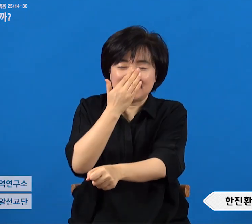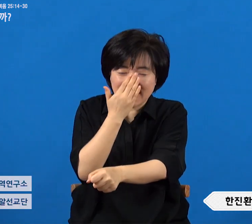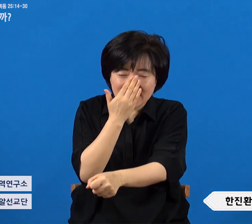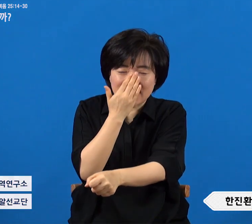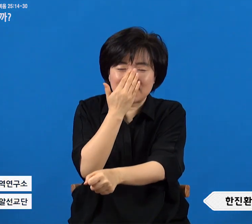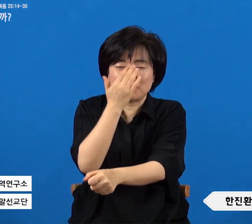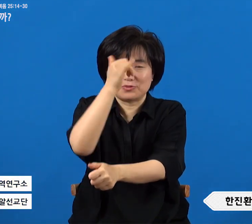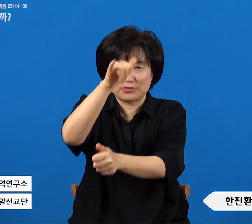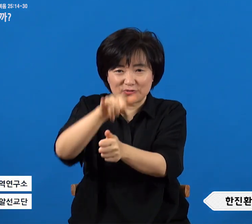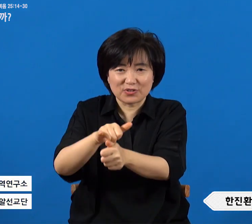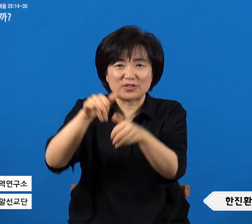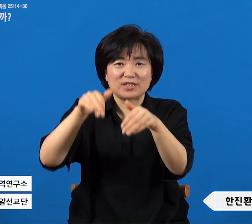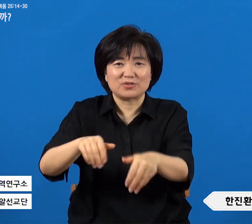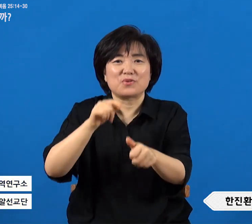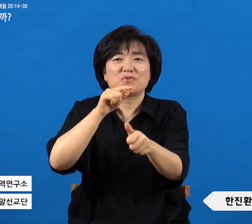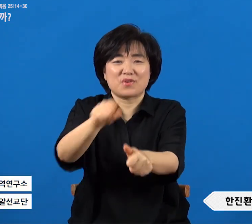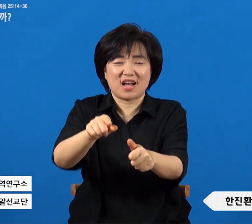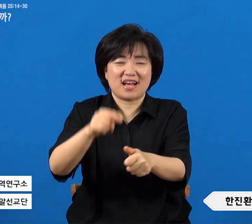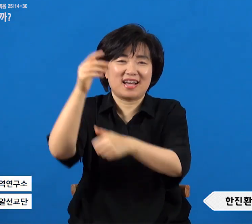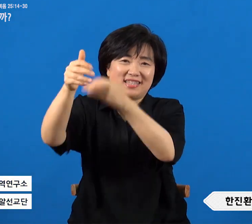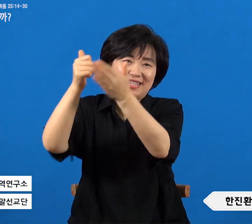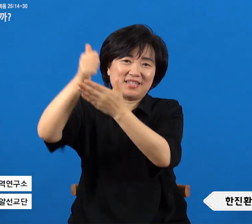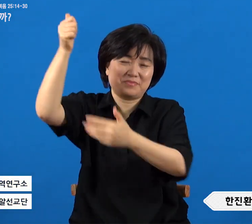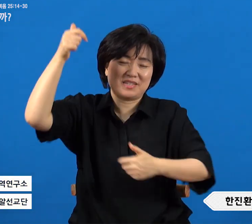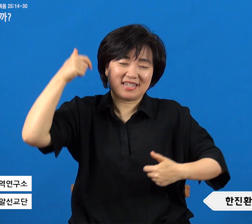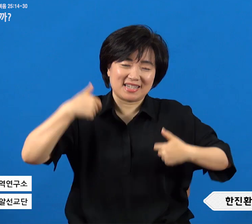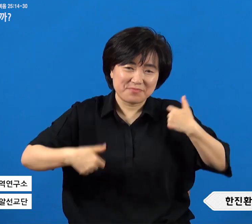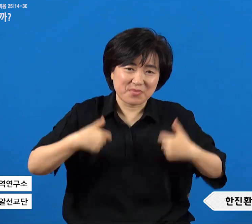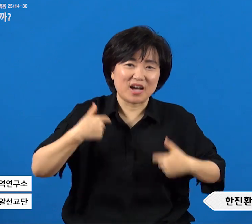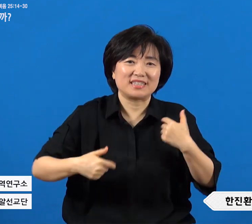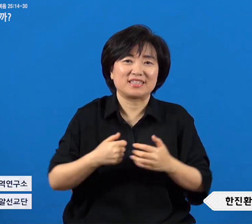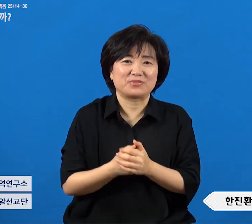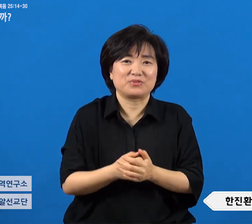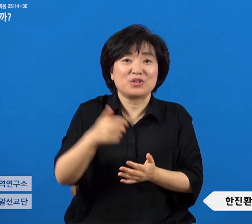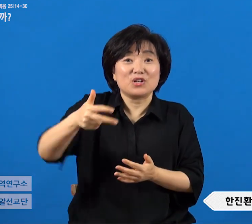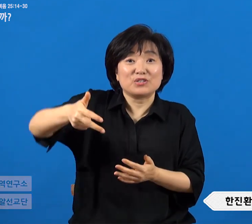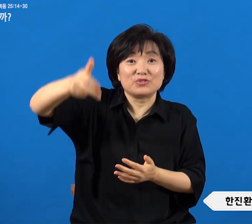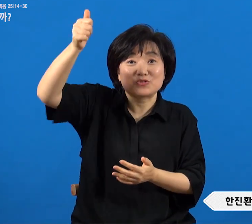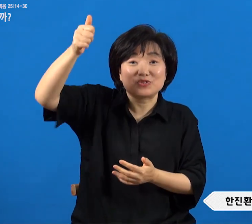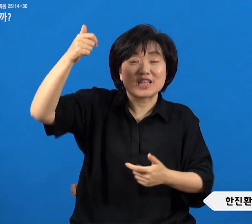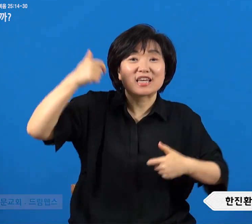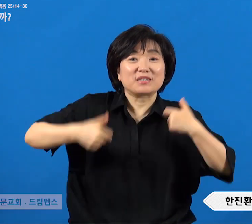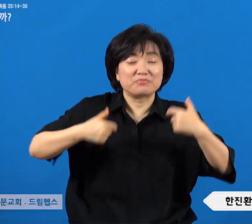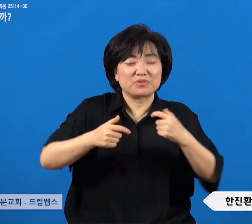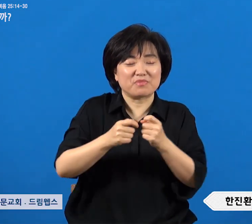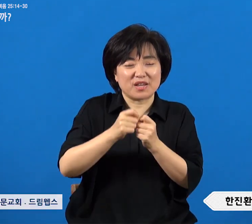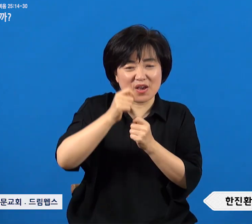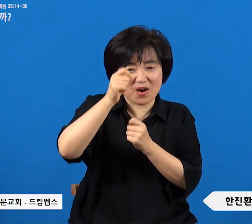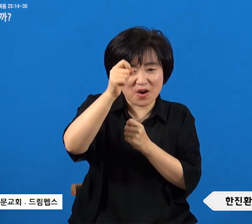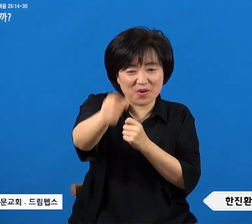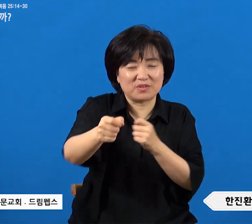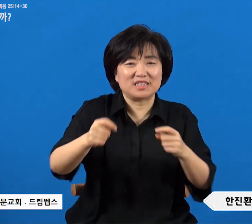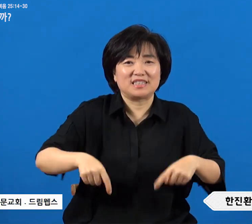종아, 우리 주님이 한없이 기뻐하시며 그 주인의 기쁨에 영원히